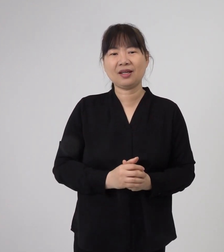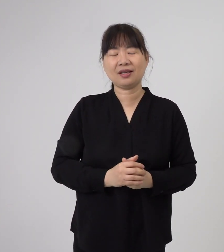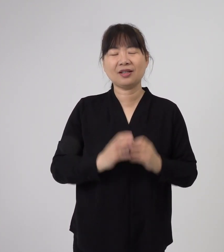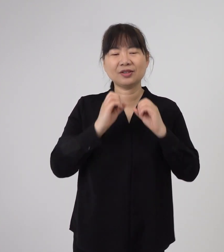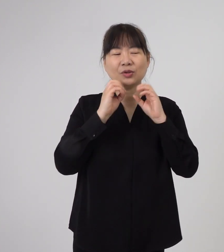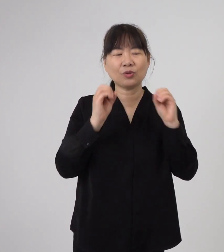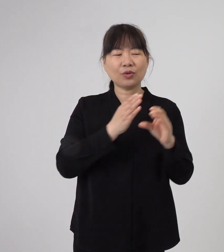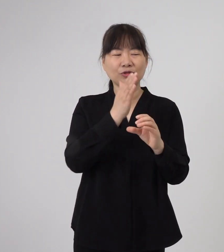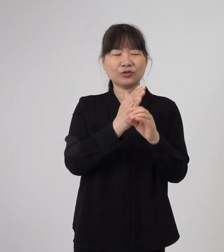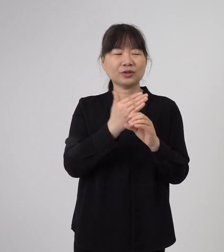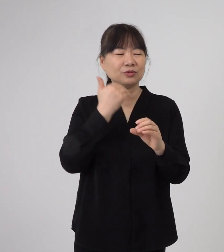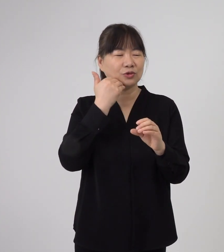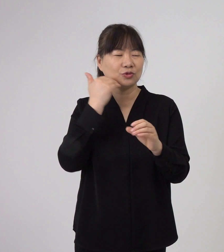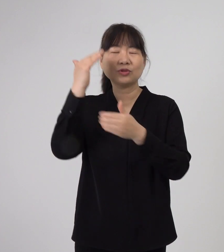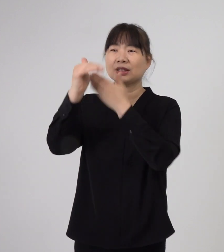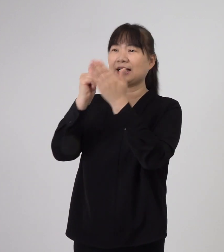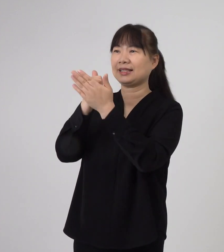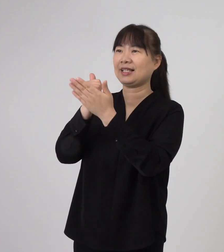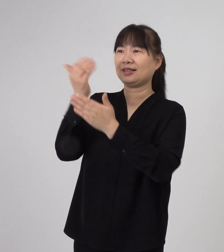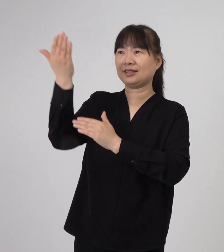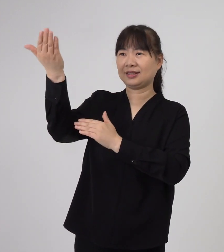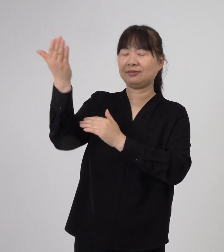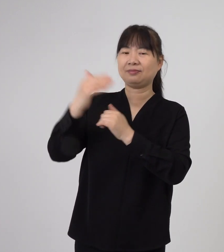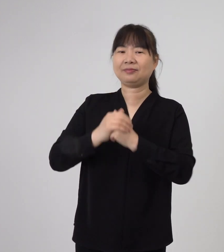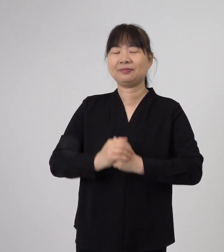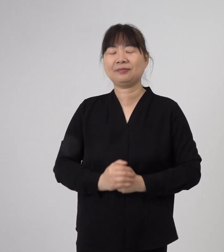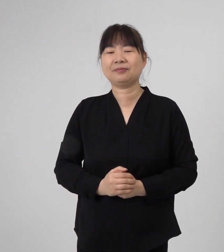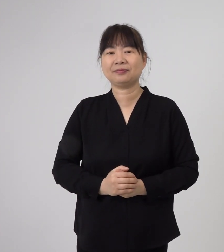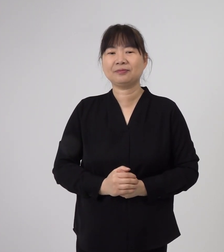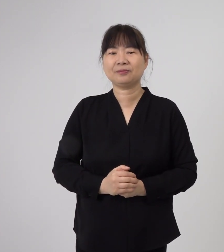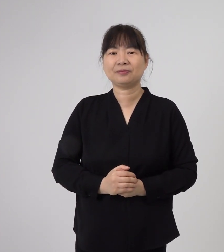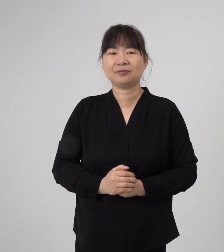주체는 하나님이세요.